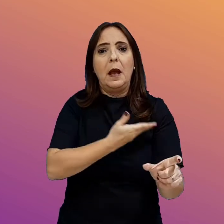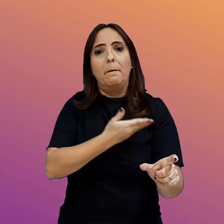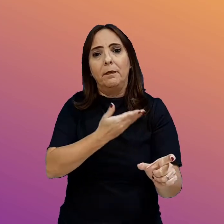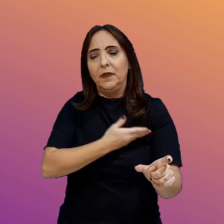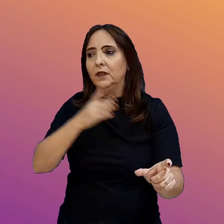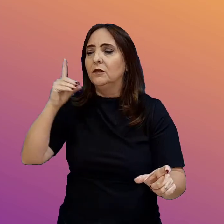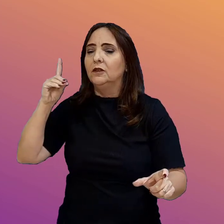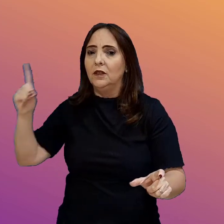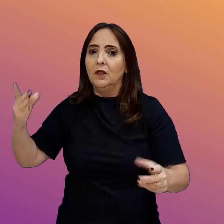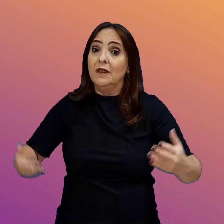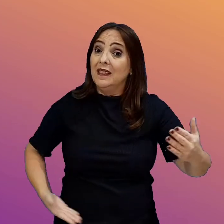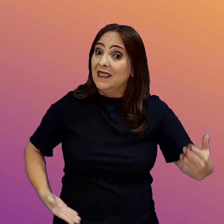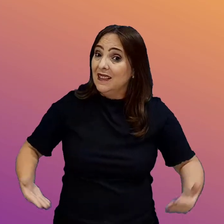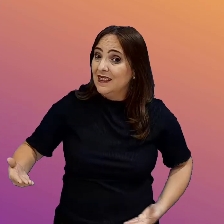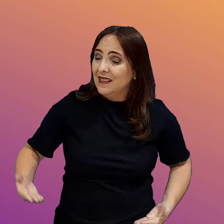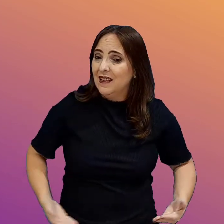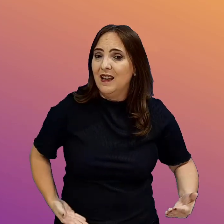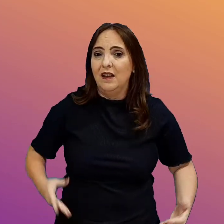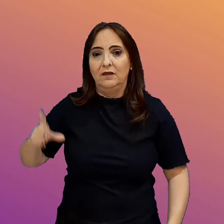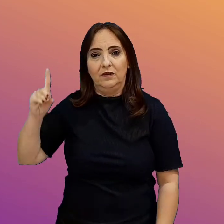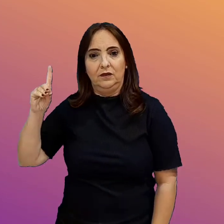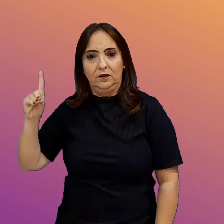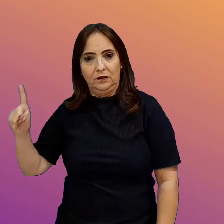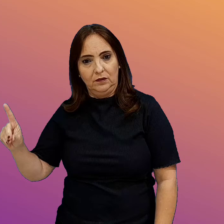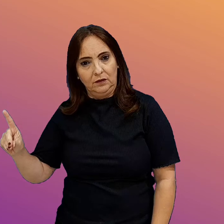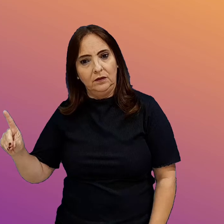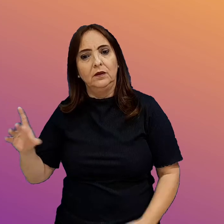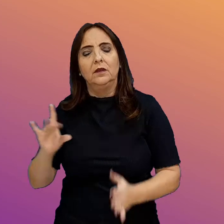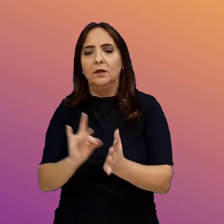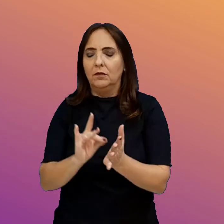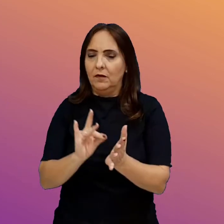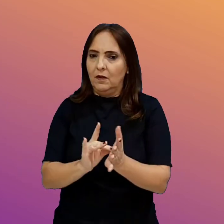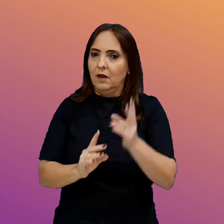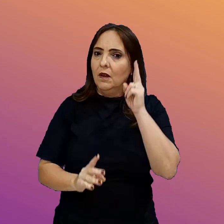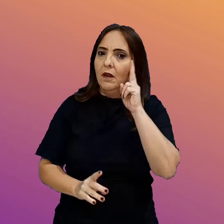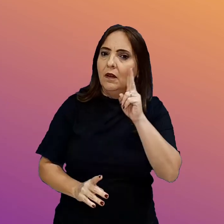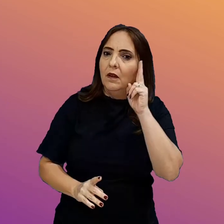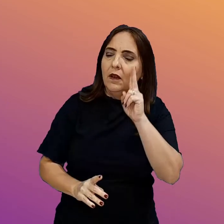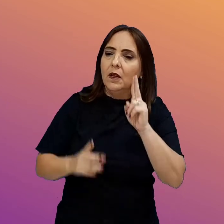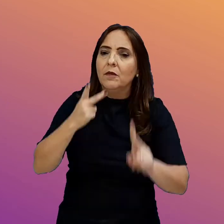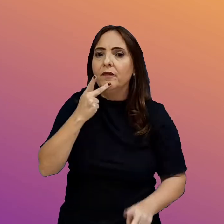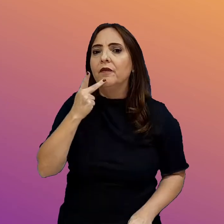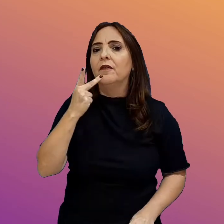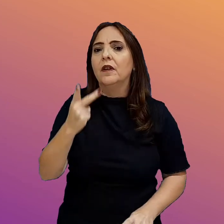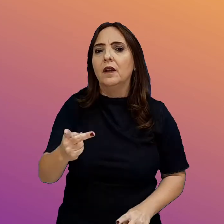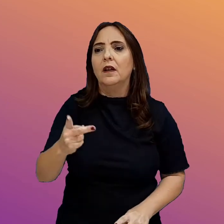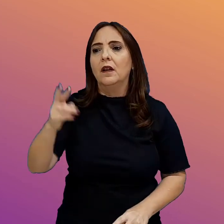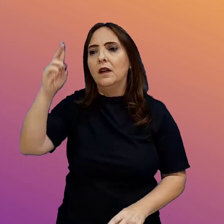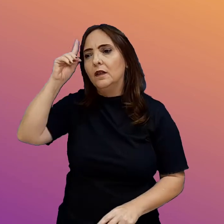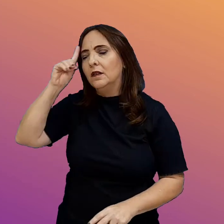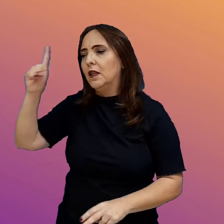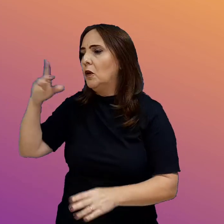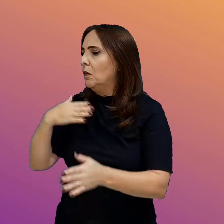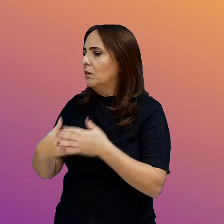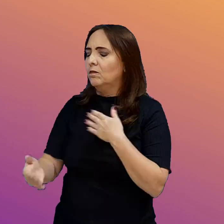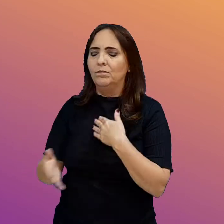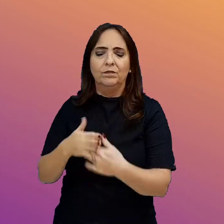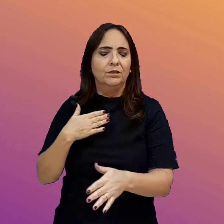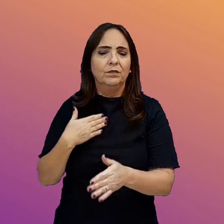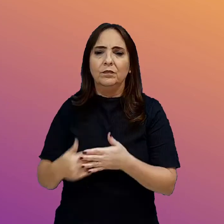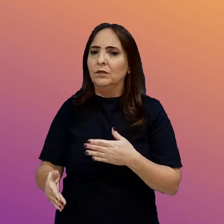de Deus e servo de Deus. E eu lembro de dizer assim: Senhor, não